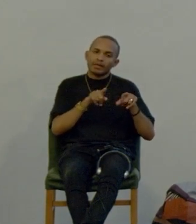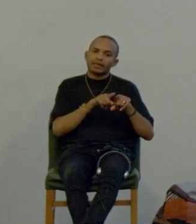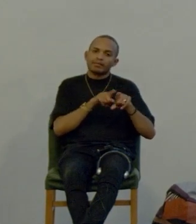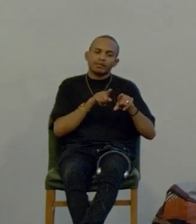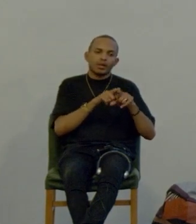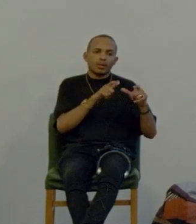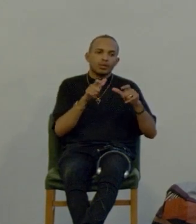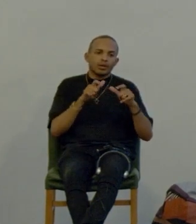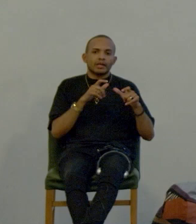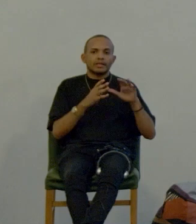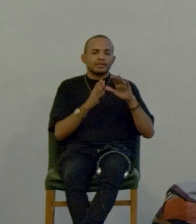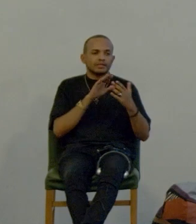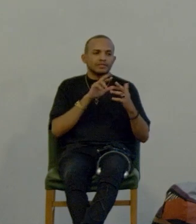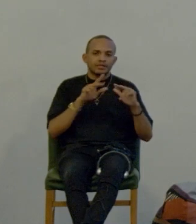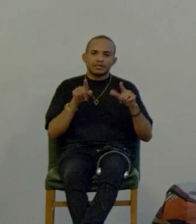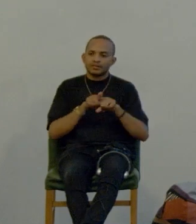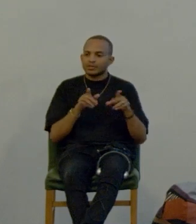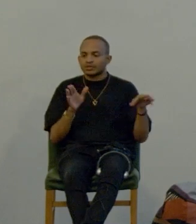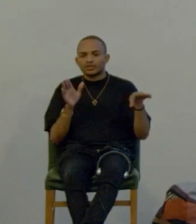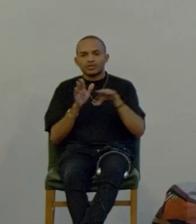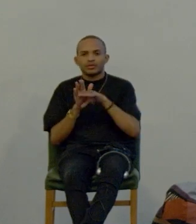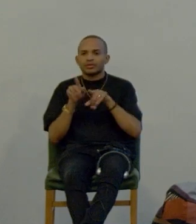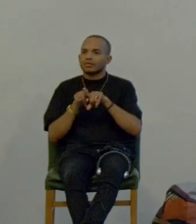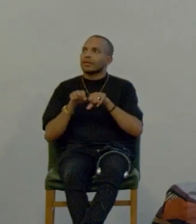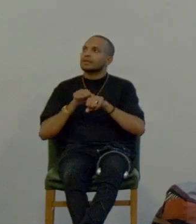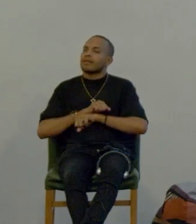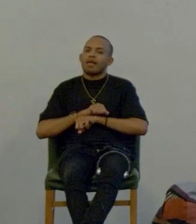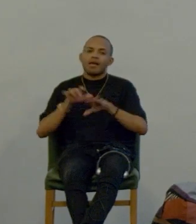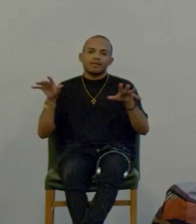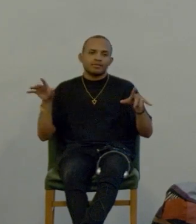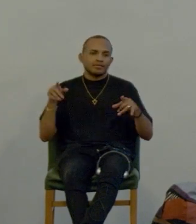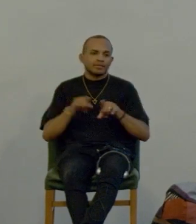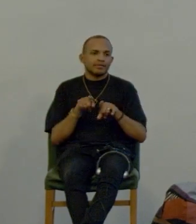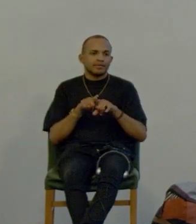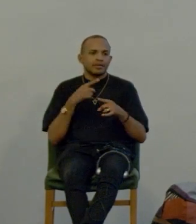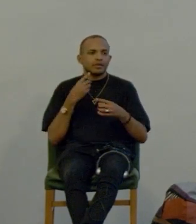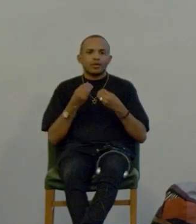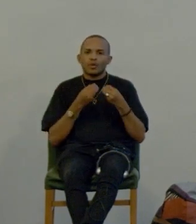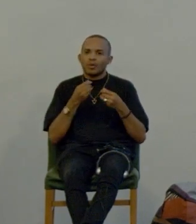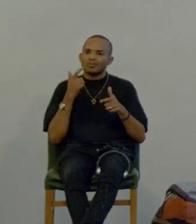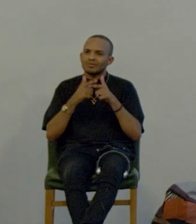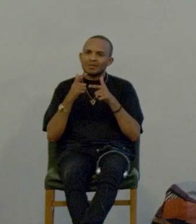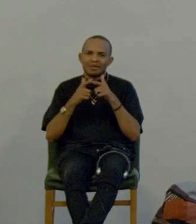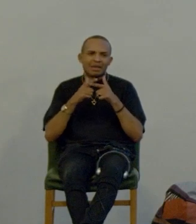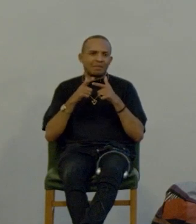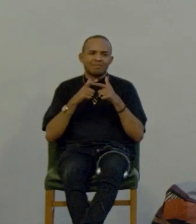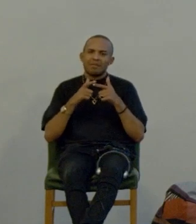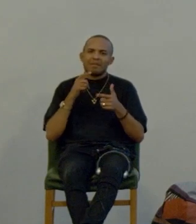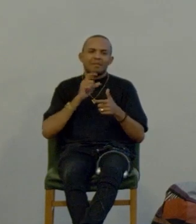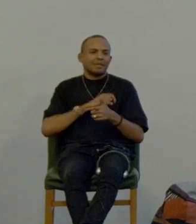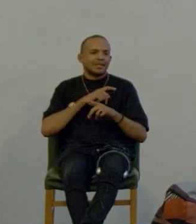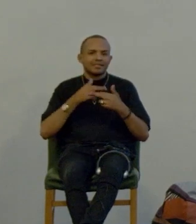mais temperadas, que chegaram aqui nos trópicos e descambaram, né, por um padrão de barbárie, de selvageria, e